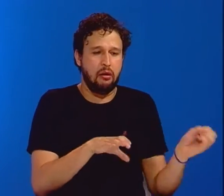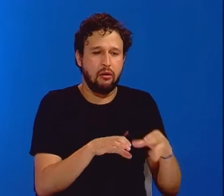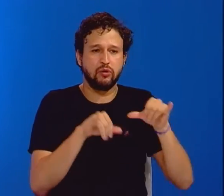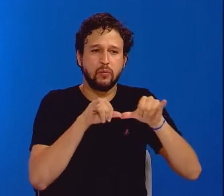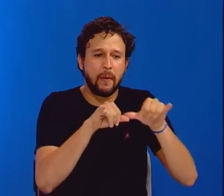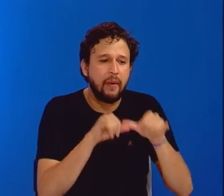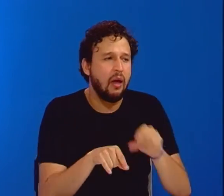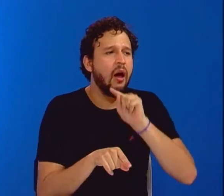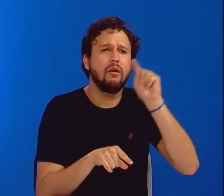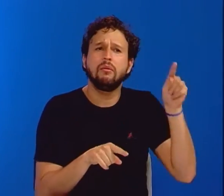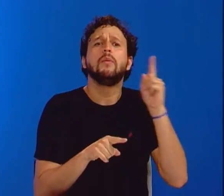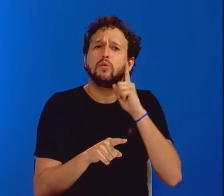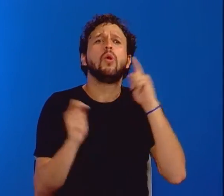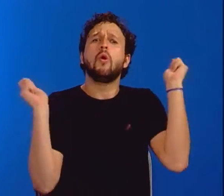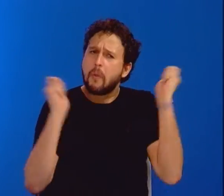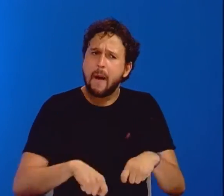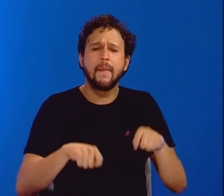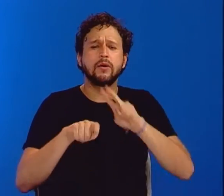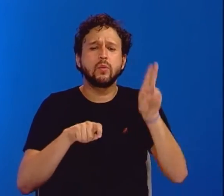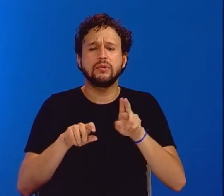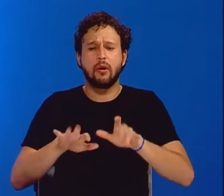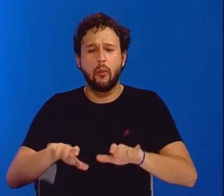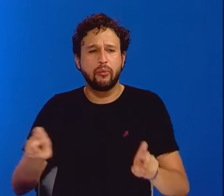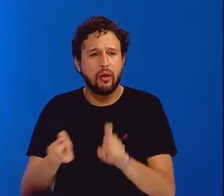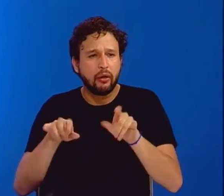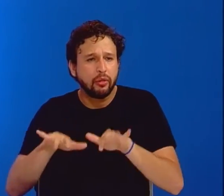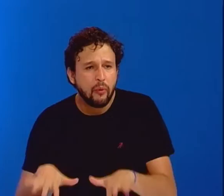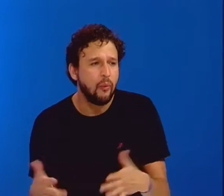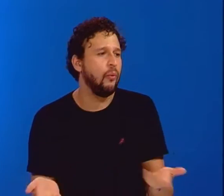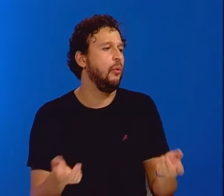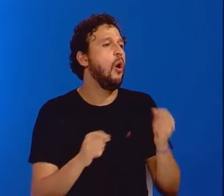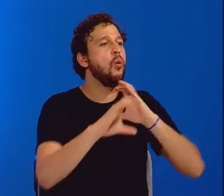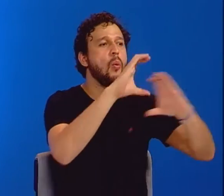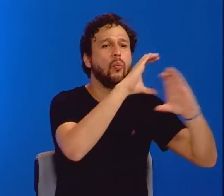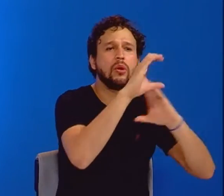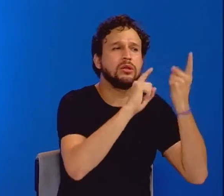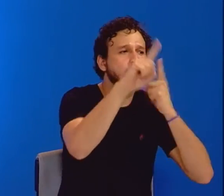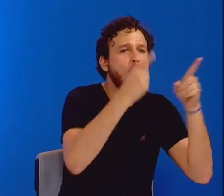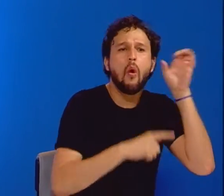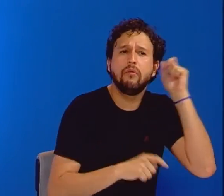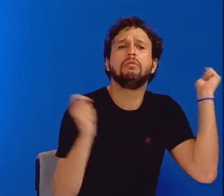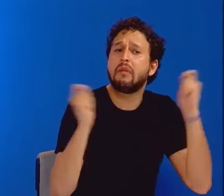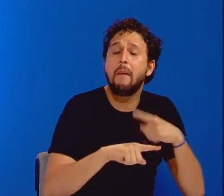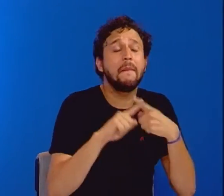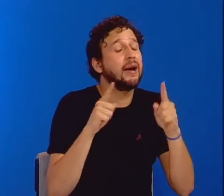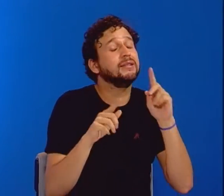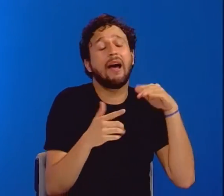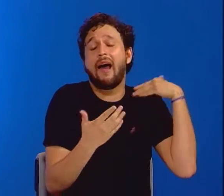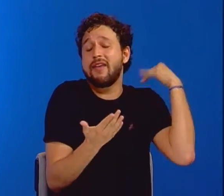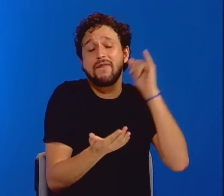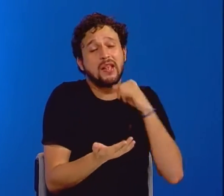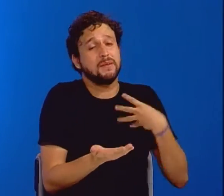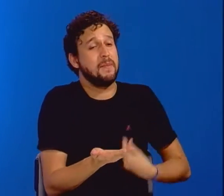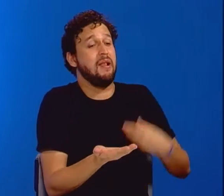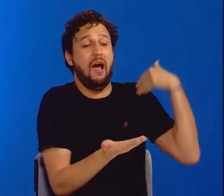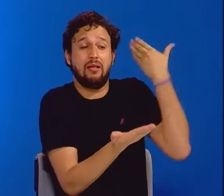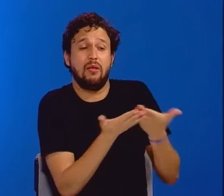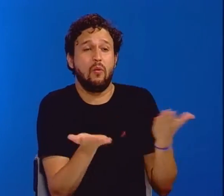o subemprego para o surdo, mas assim, a gente sabe que os surdos, eles têm capacidade, né, de comunicar igual o ouvinte, mas assim,